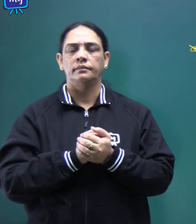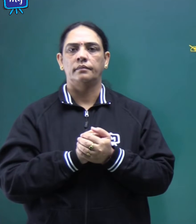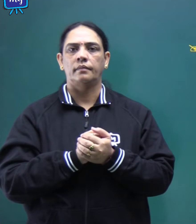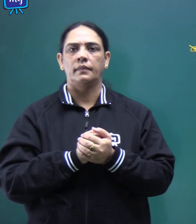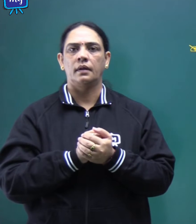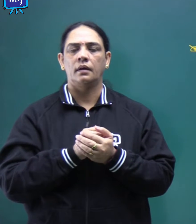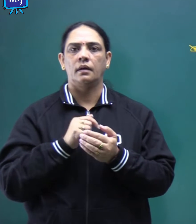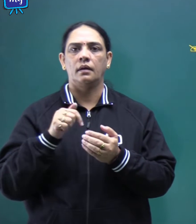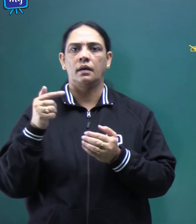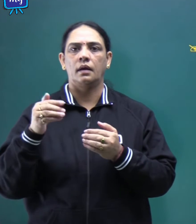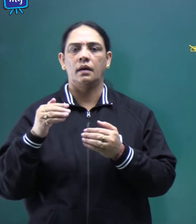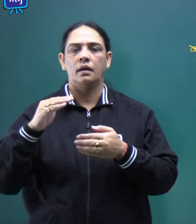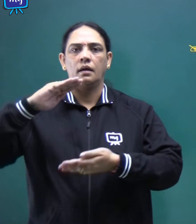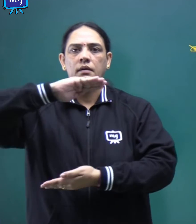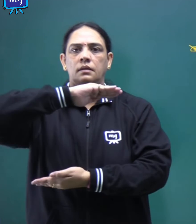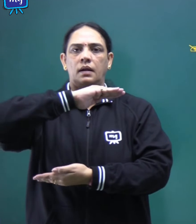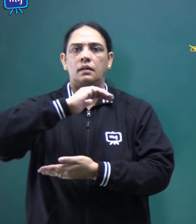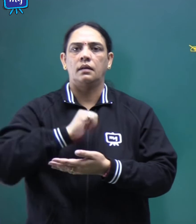के समानांतर